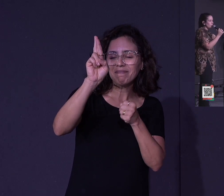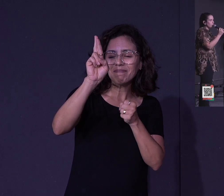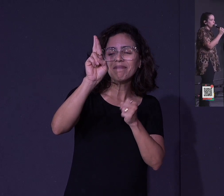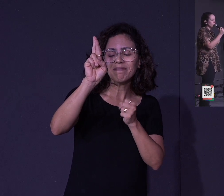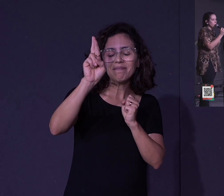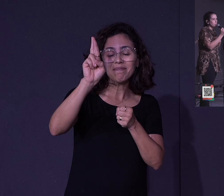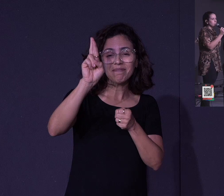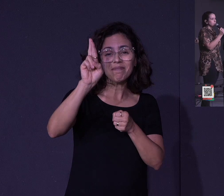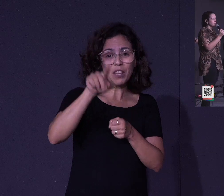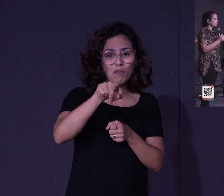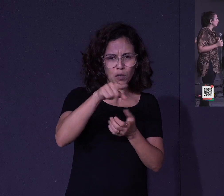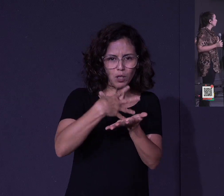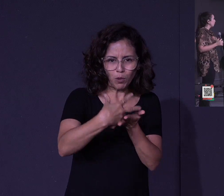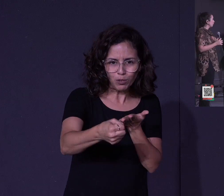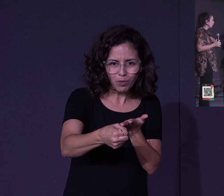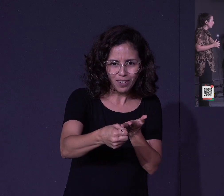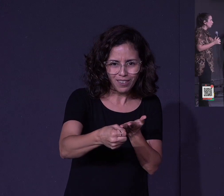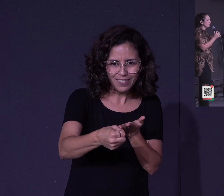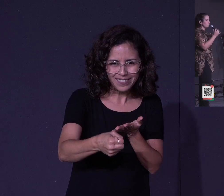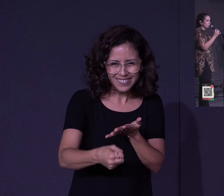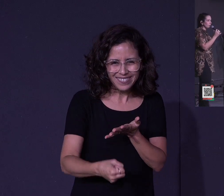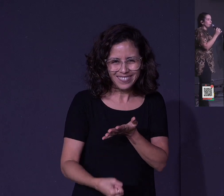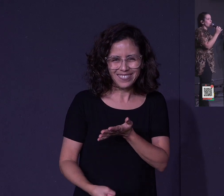Só a igreja, só a igreja.